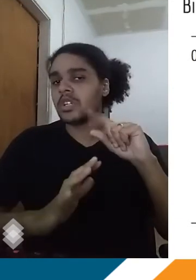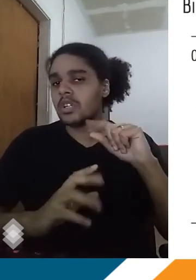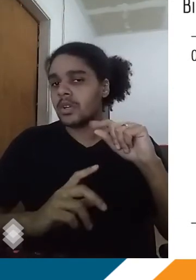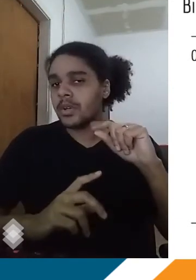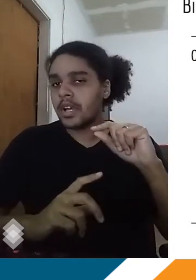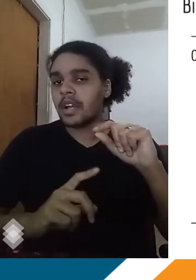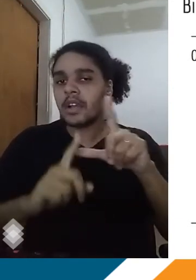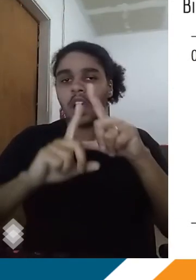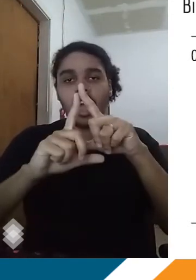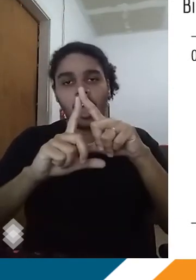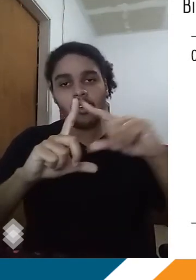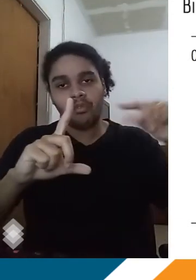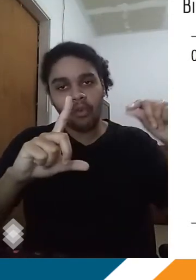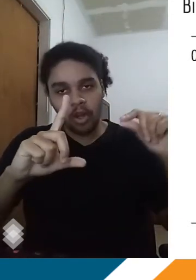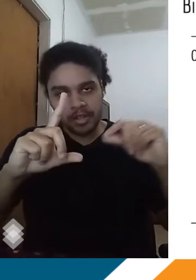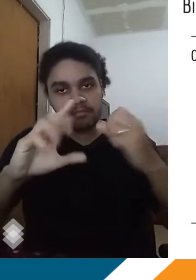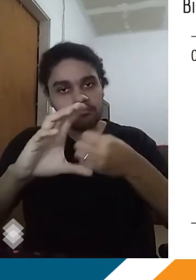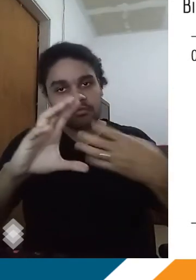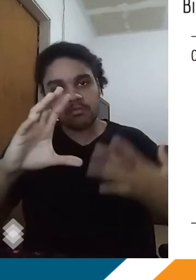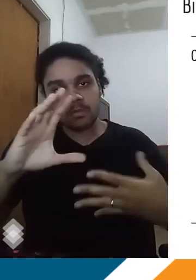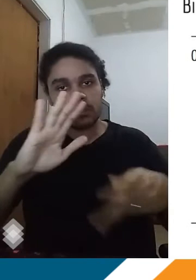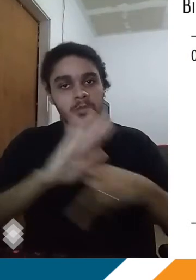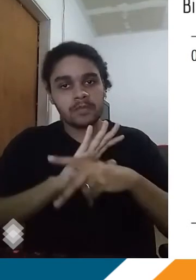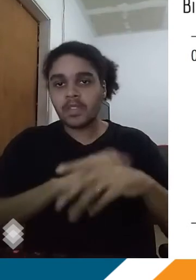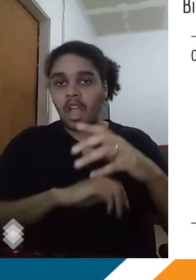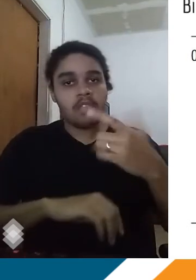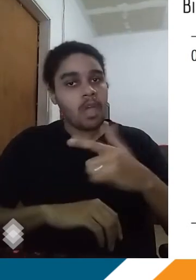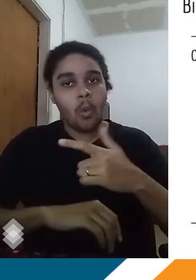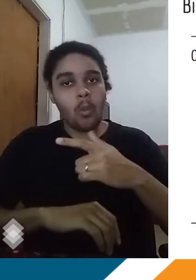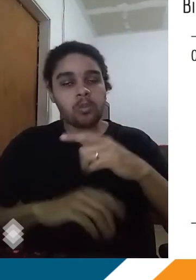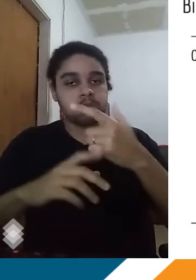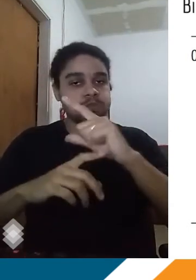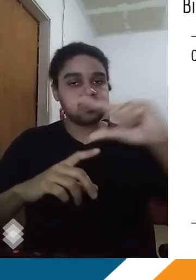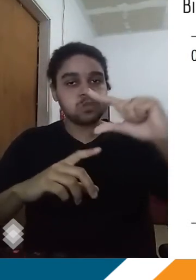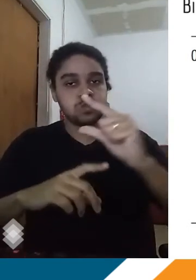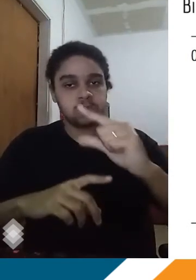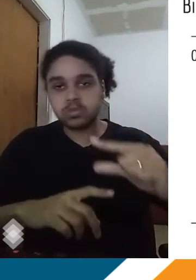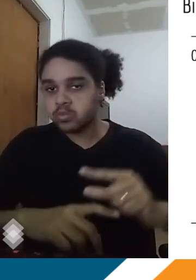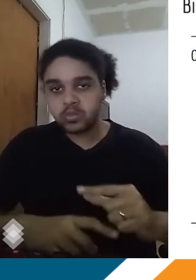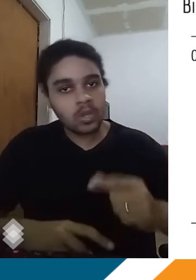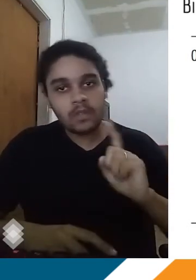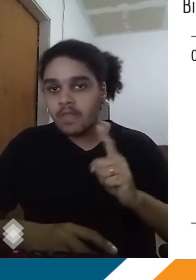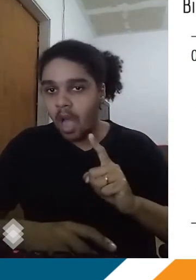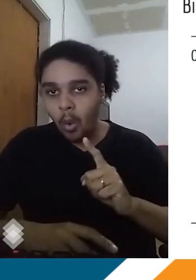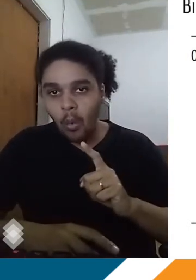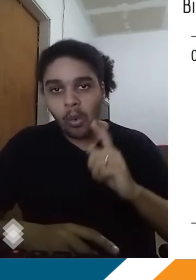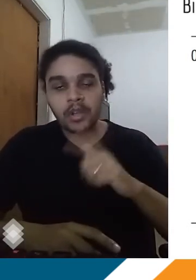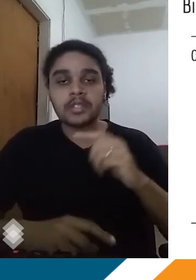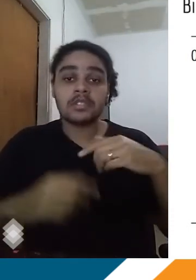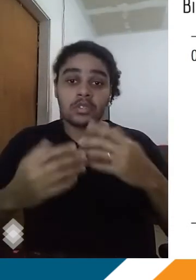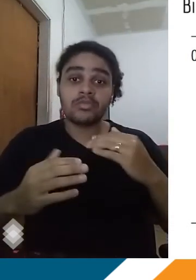É uma característica das folhas que elas não são perdidas ao longo das estações do ano. Portanto, quando chega o outono,